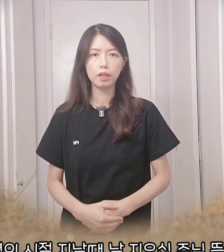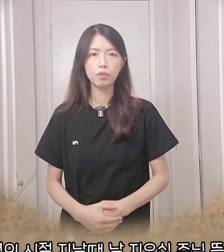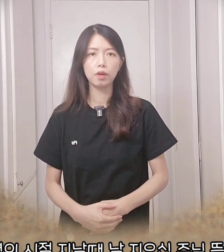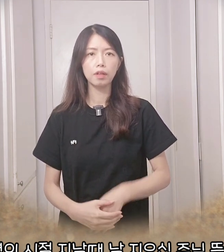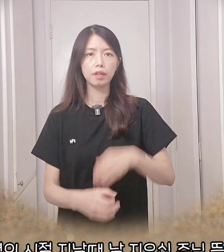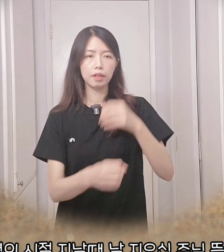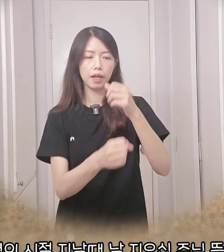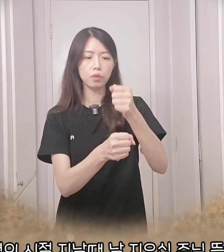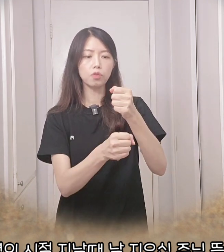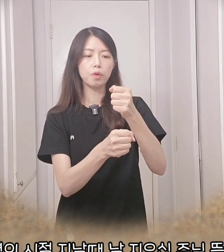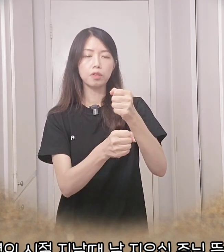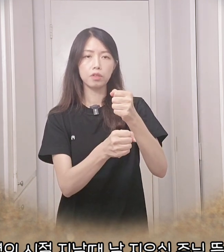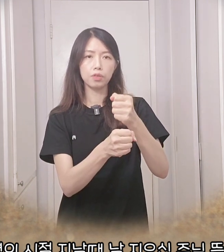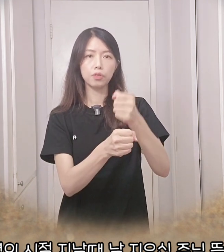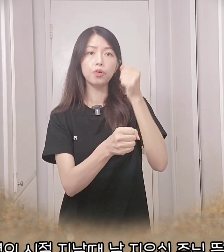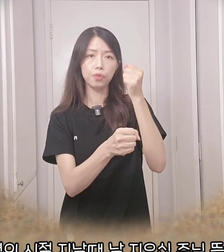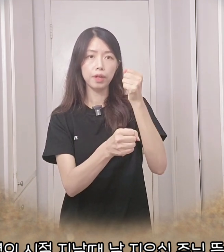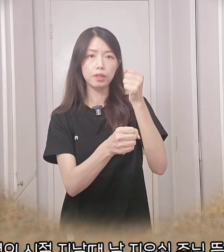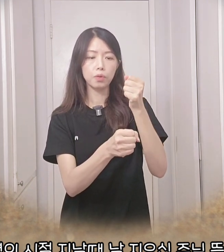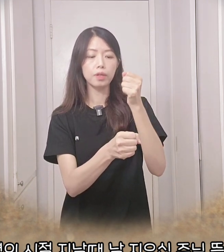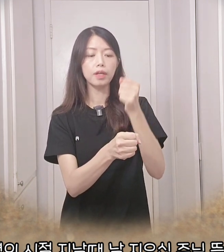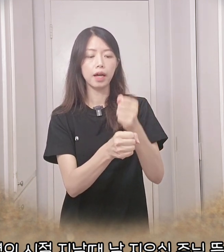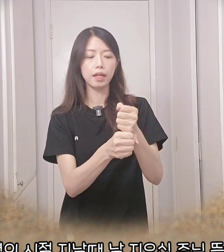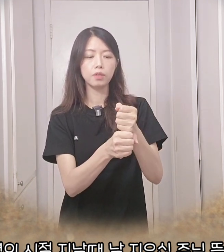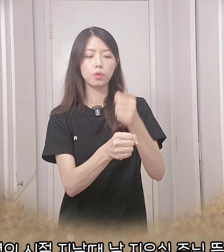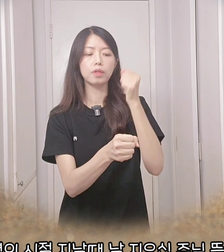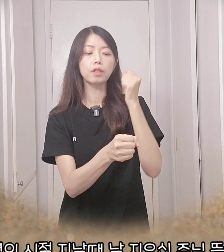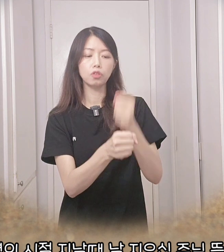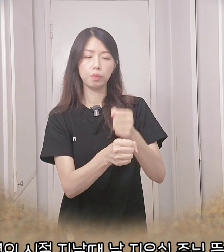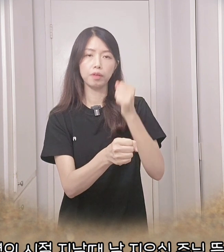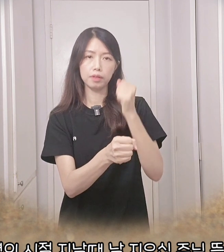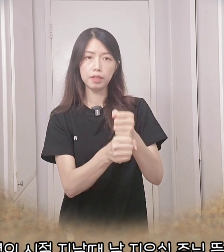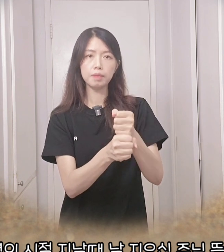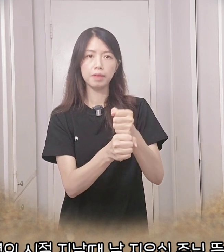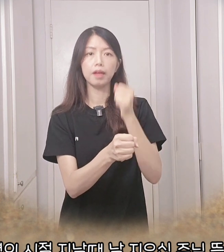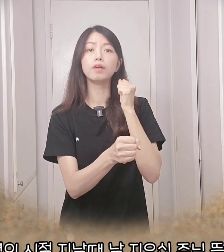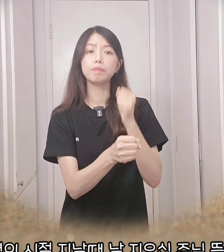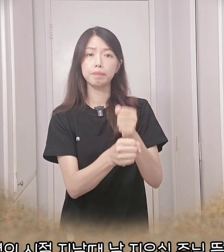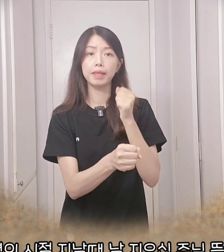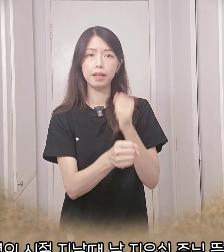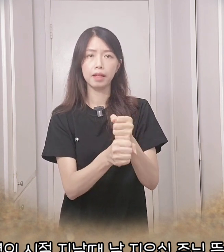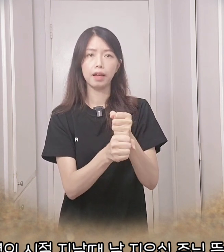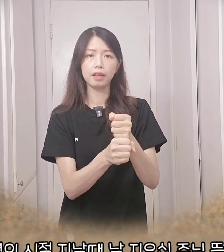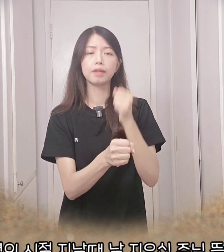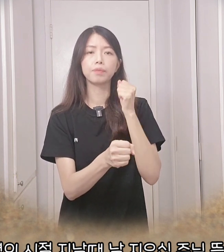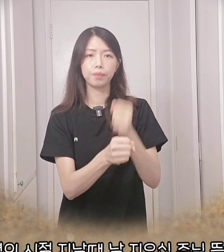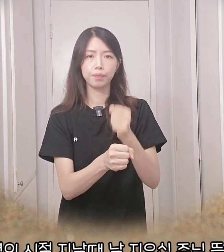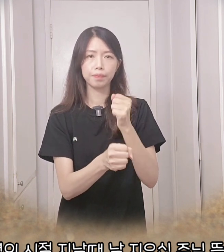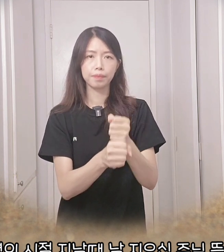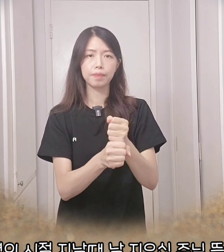만들다라고 하는 뜻의 수어는 양손 주먹을 쥐시고 위에 있는 손이 아래 있는 손을 2번 치시면 돼요. 만들다.